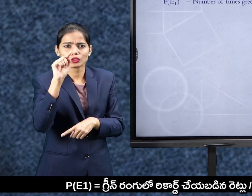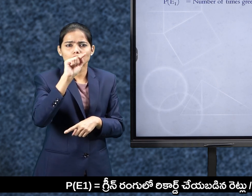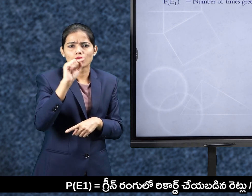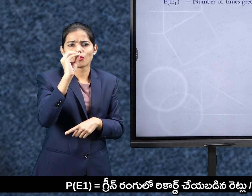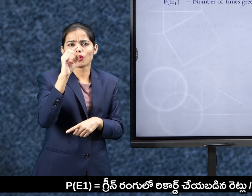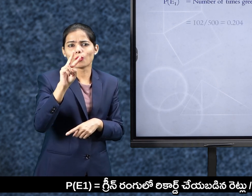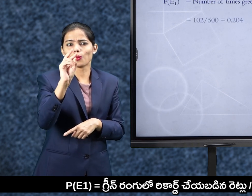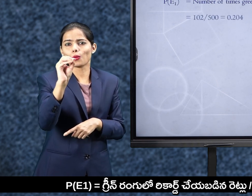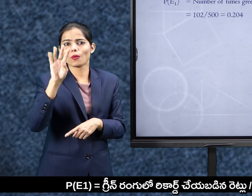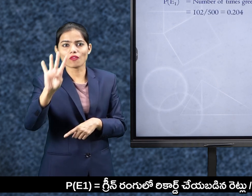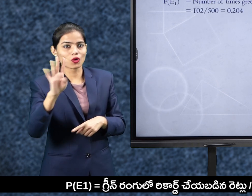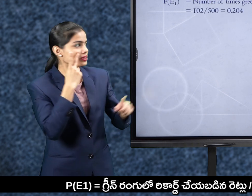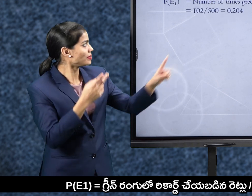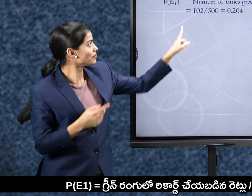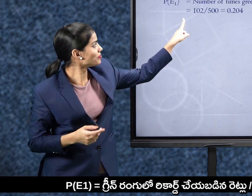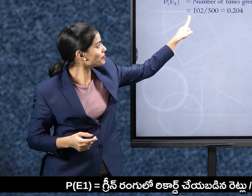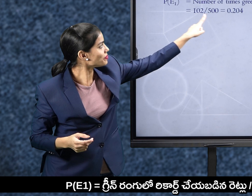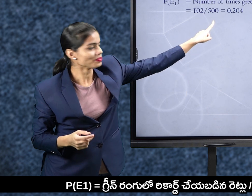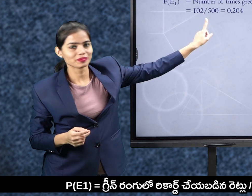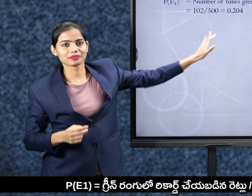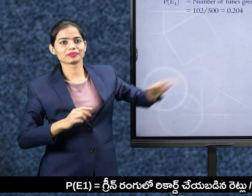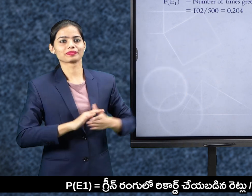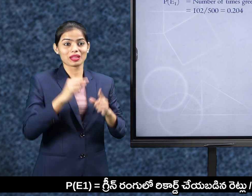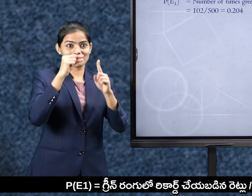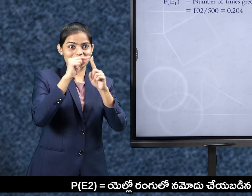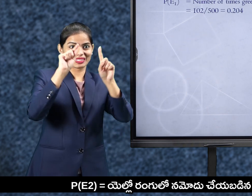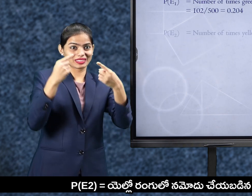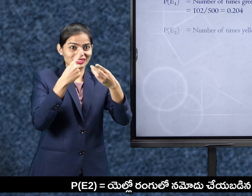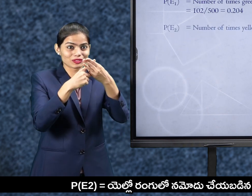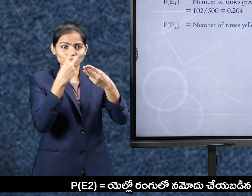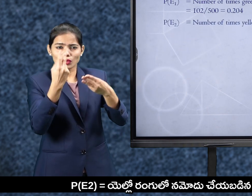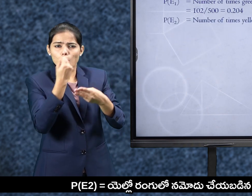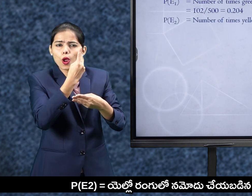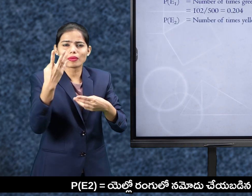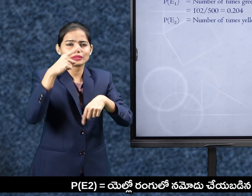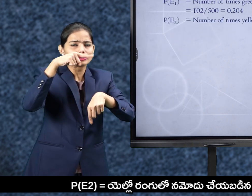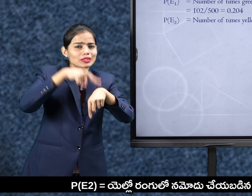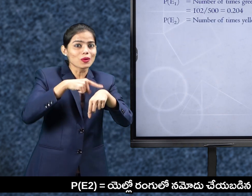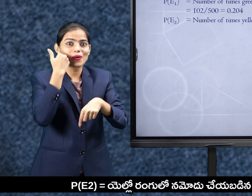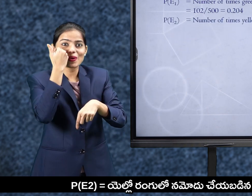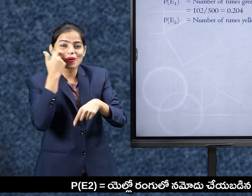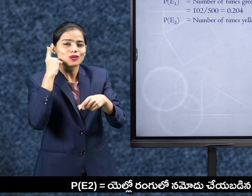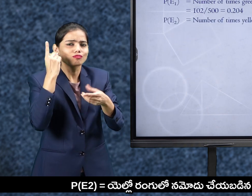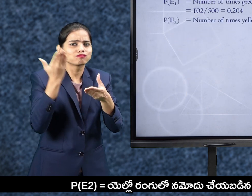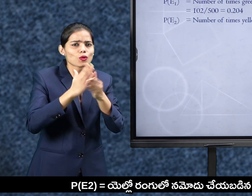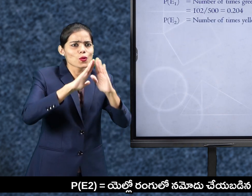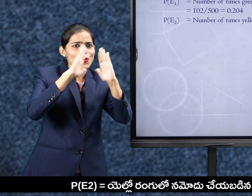by 500 is equal to 0.204. PE2 పసుపు నమోదు చేయబడిన సమయాల సంఖ్య బై